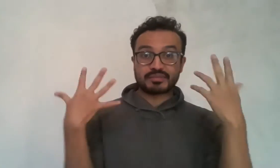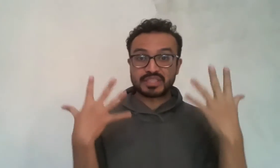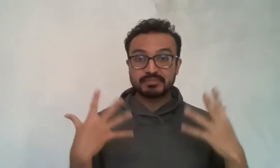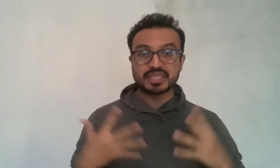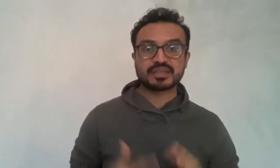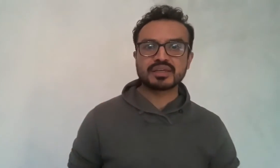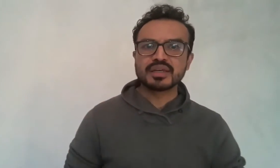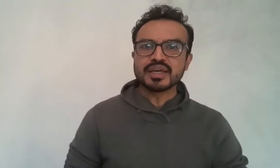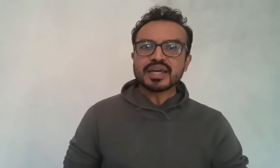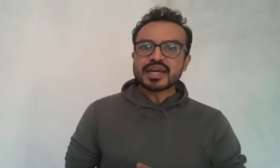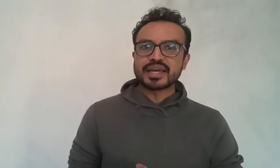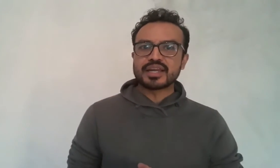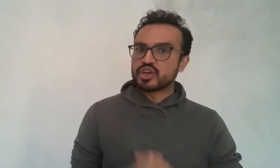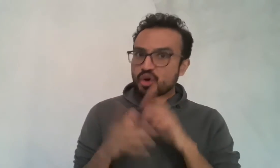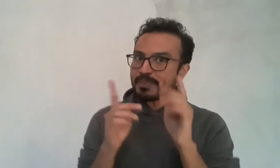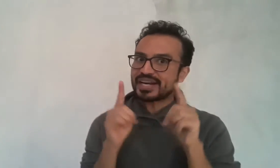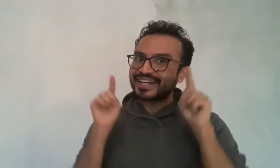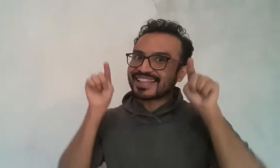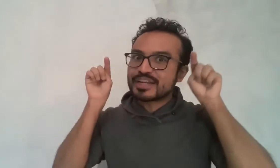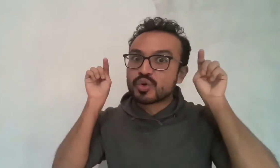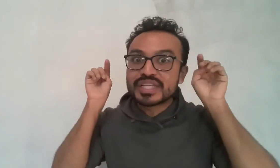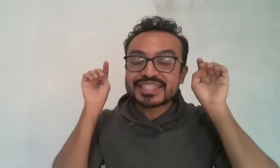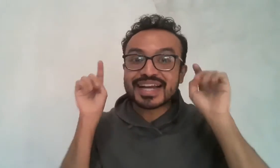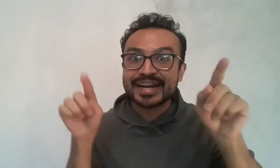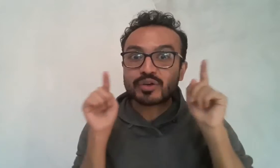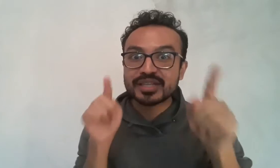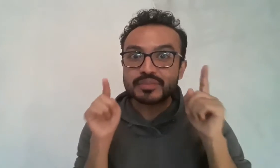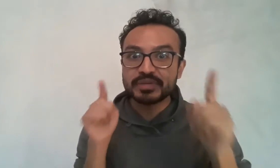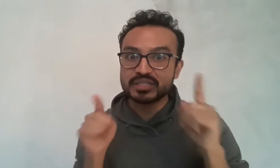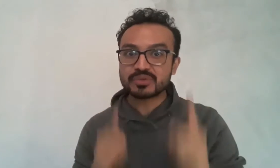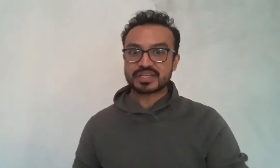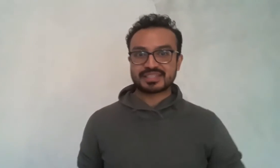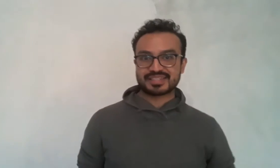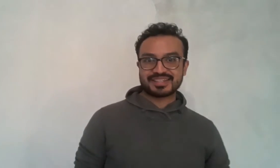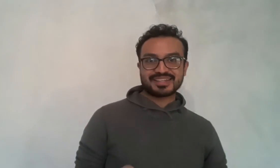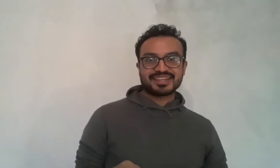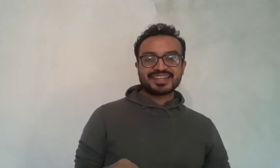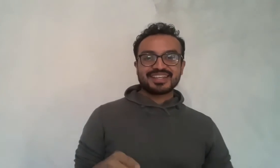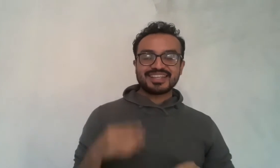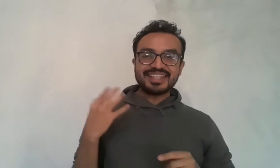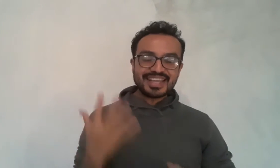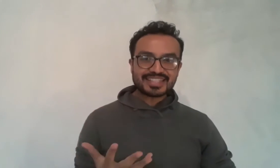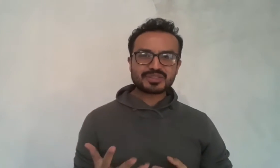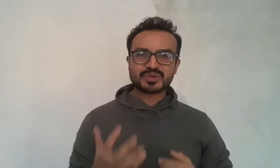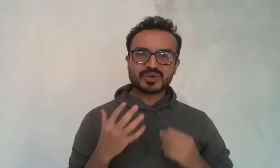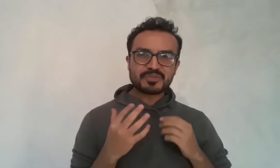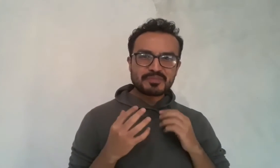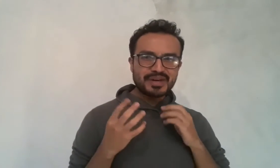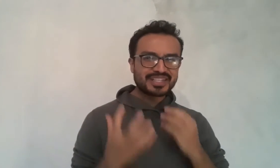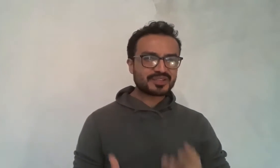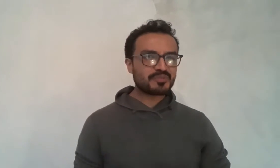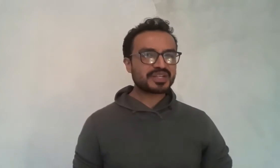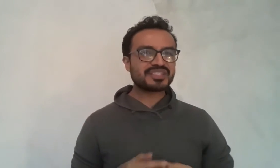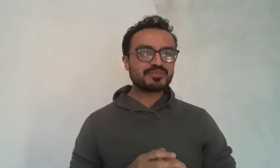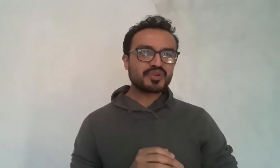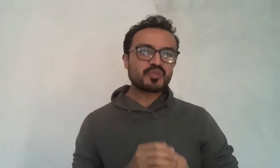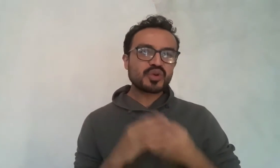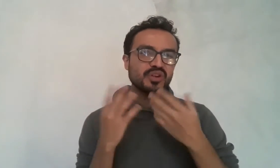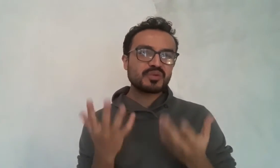mismo. No para ridiculizar a otras personas. Y esto me parece un principio muy noble,